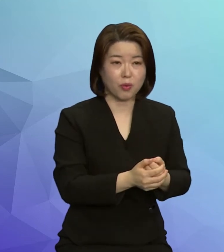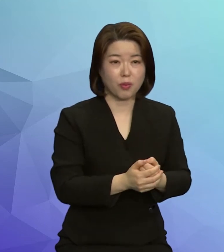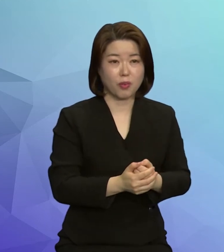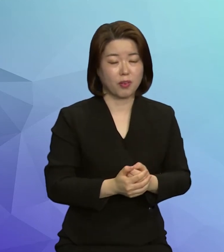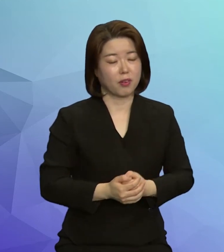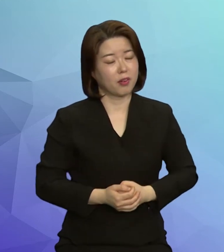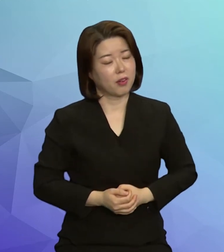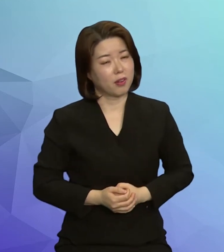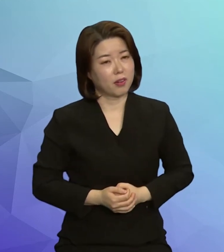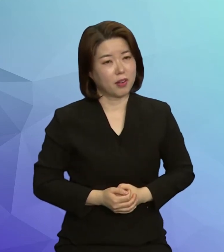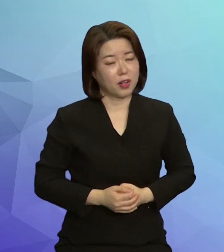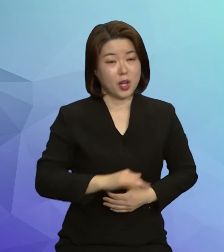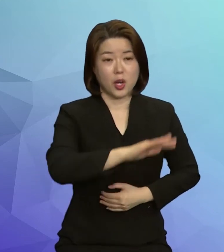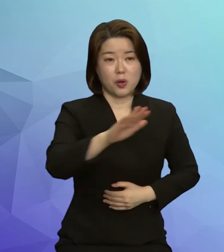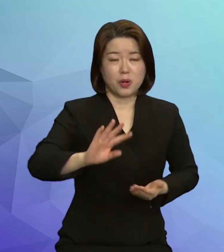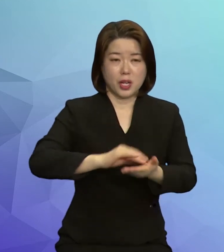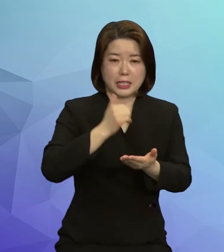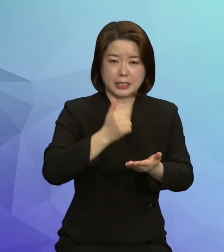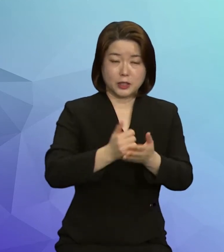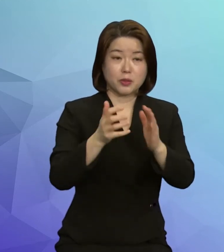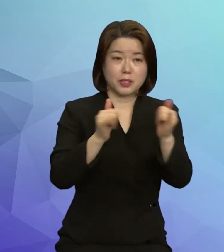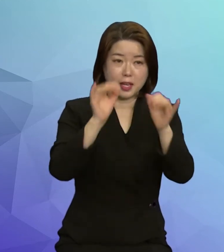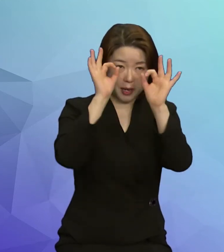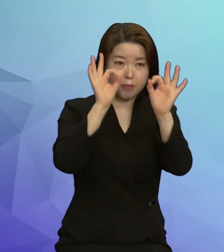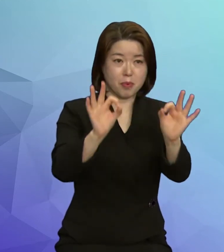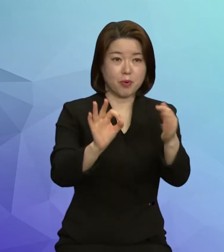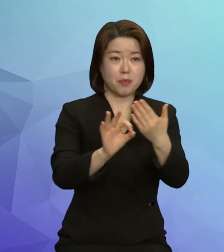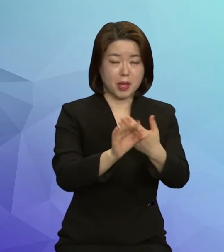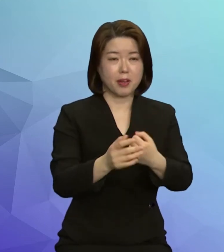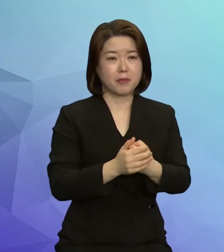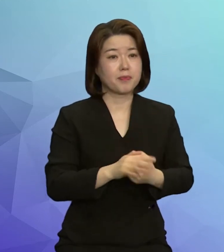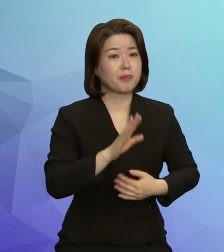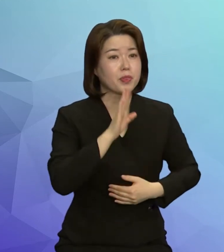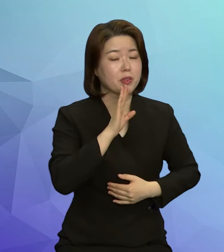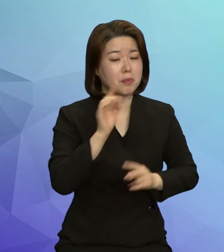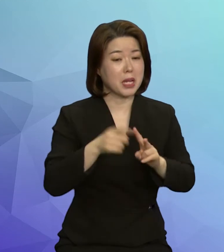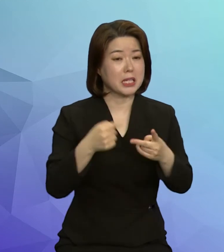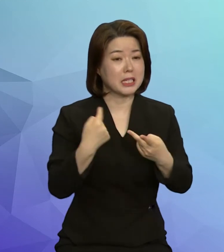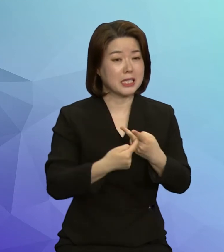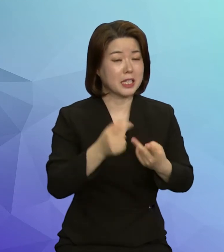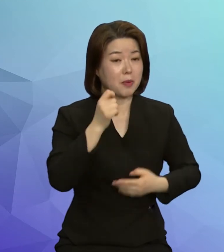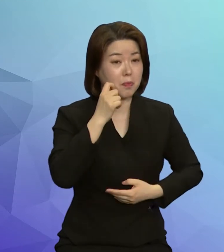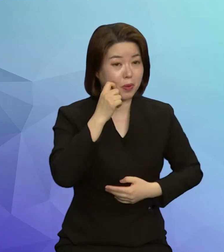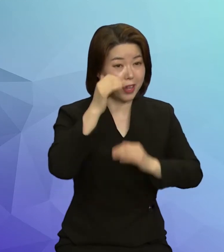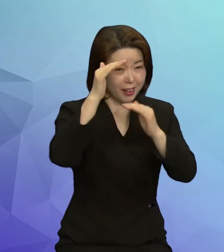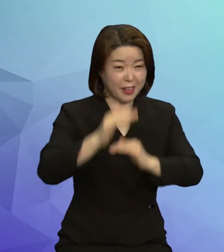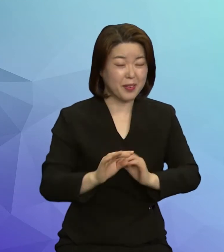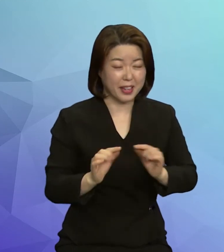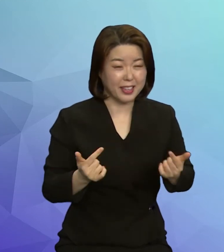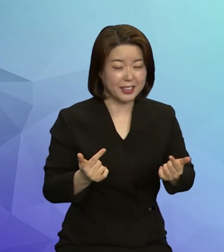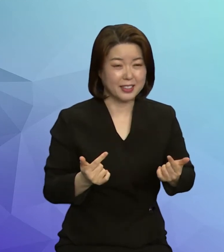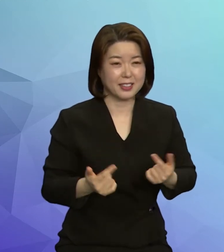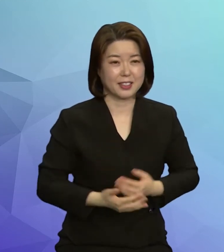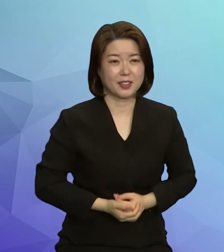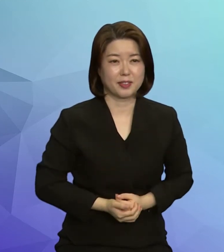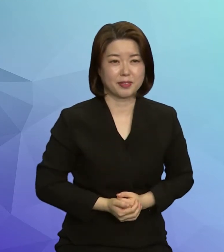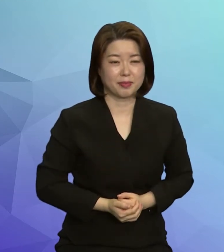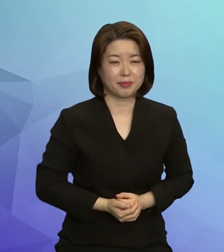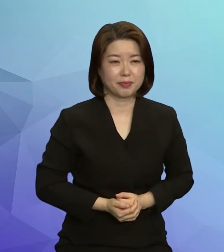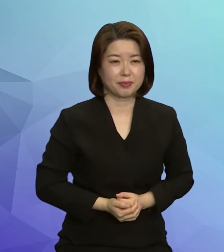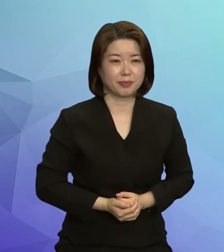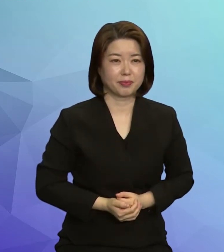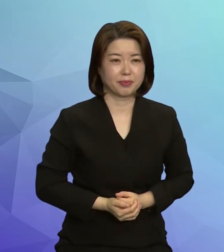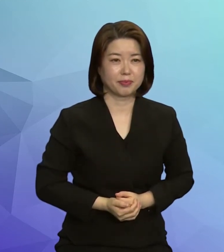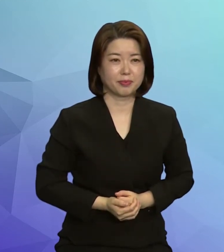있죠? 우리 그리스도인들을 보면 정말 이해 못할 내용은 아니에요.